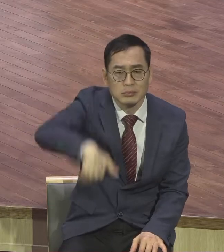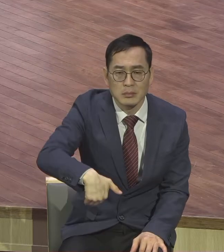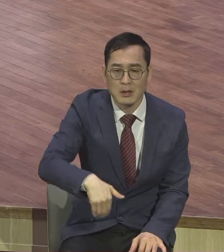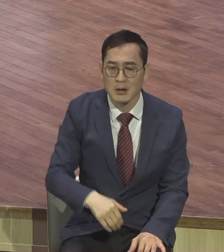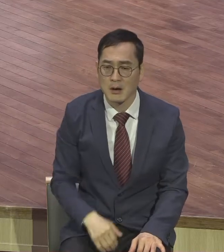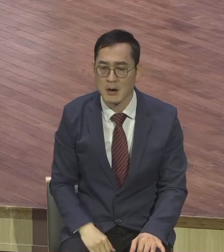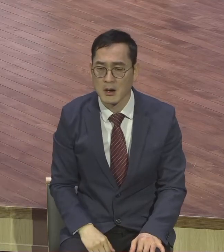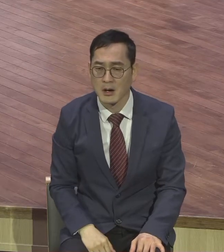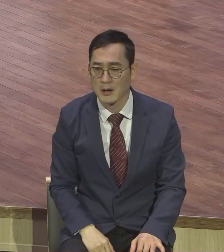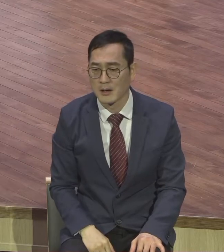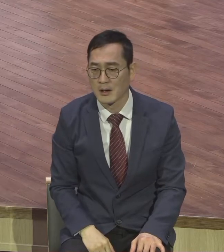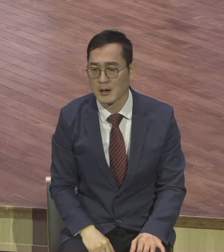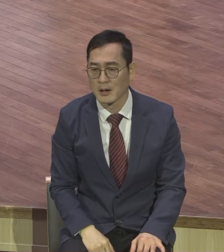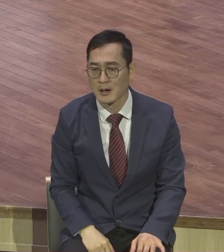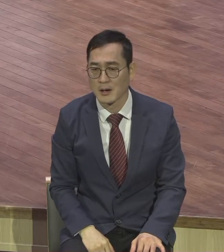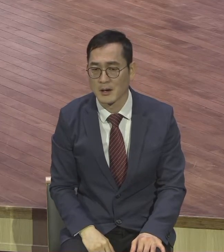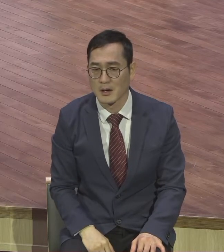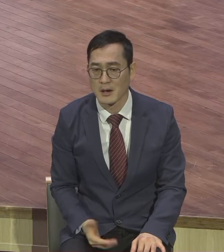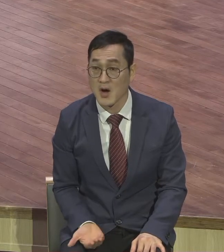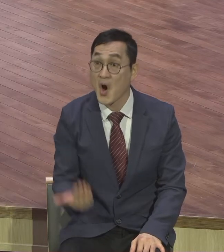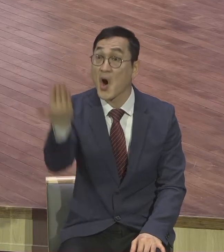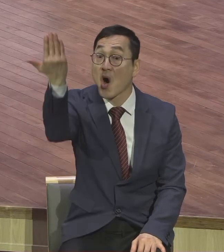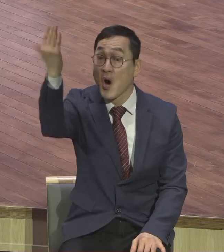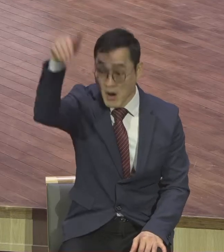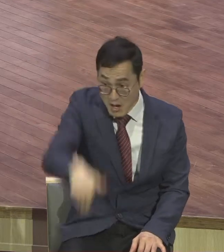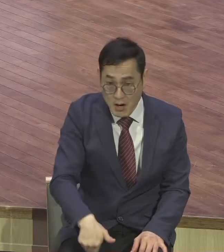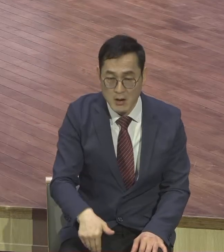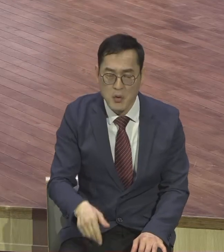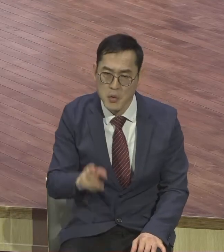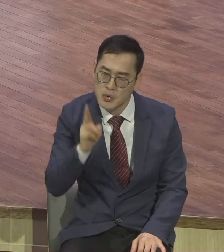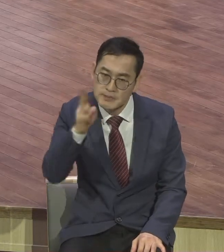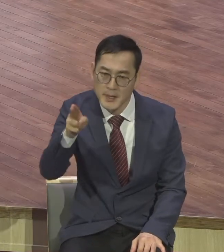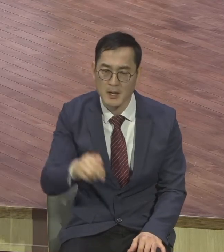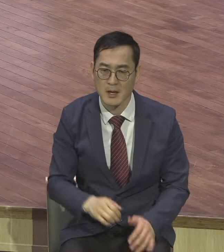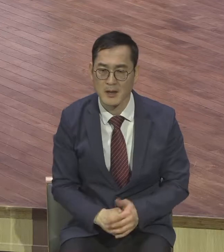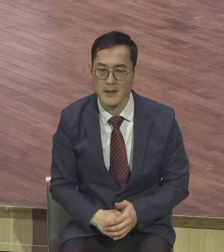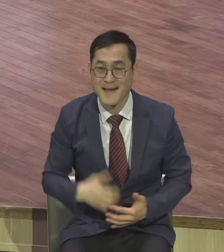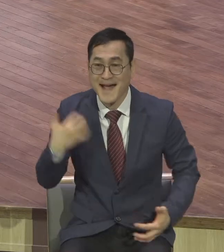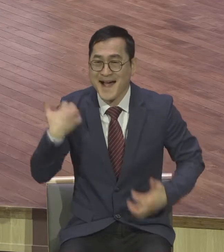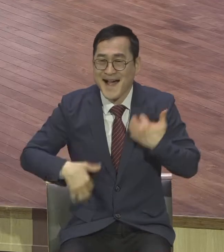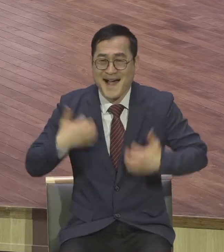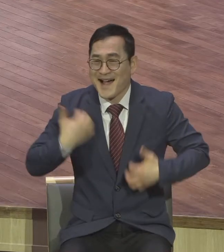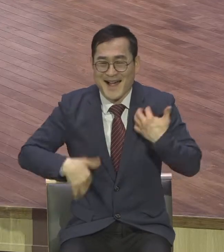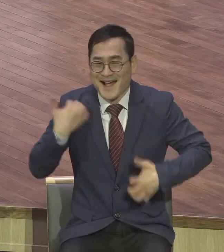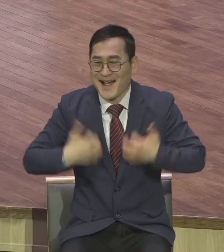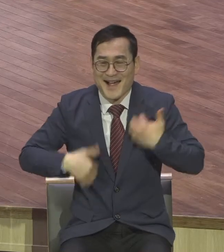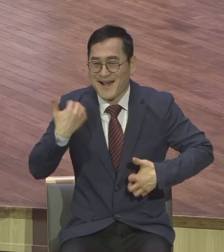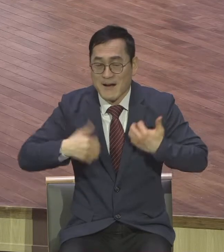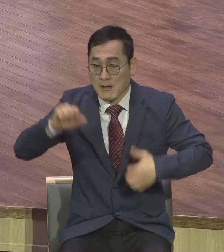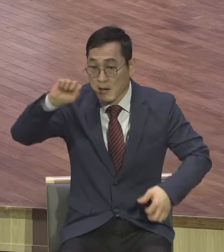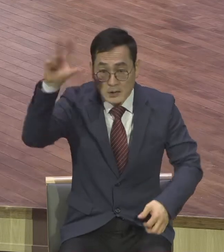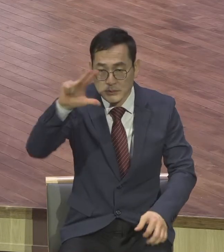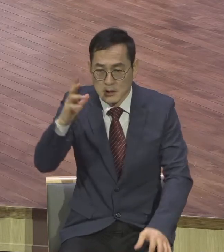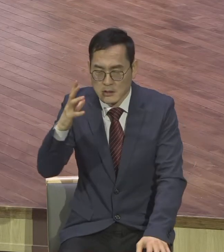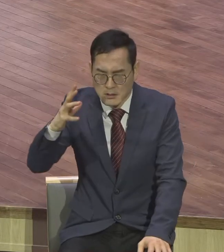업다운이 심해요 업다운이 좋았다 좋았다 엄청 좋아하더라도 팍 다운되고 그냥